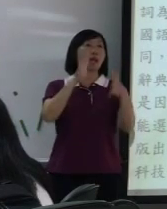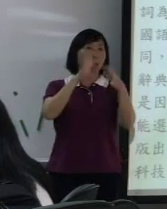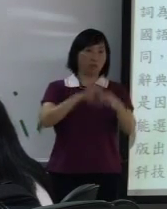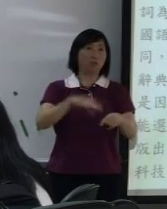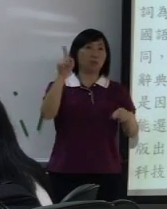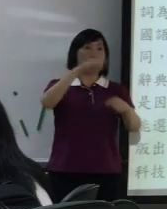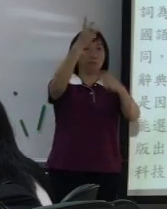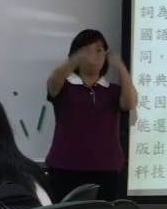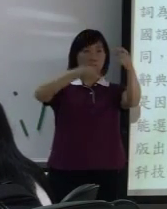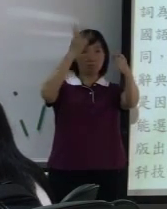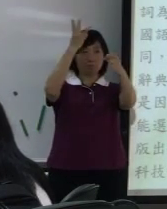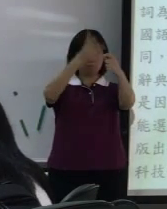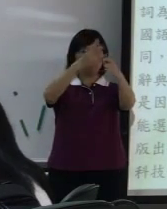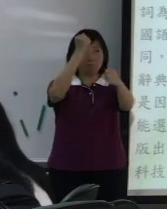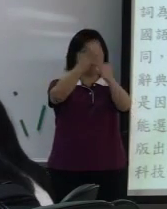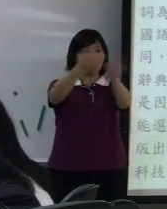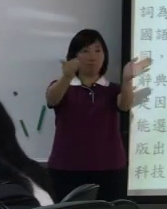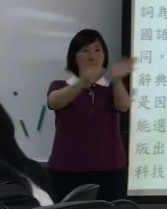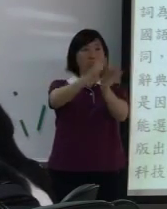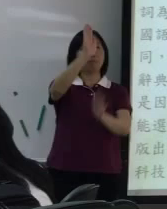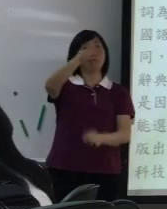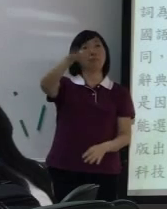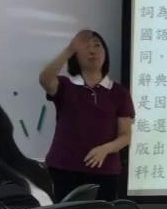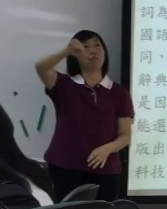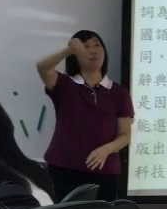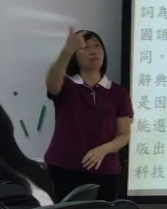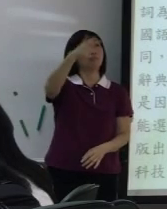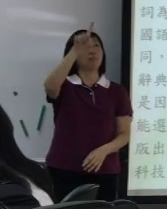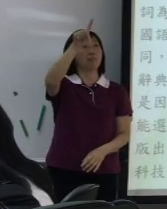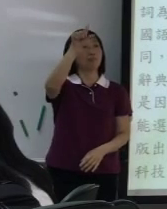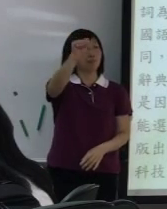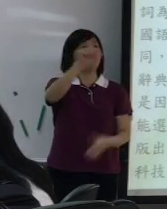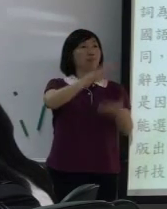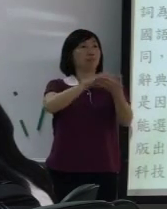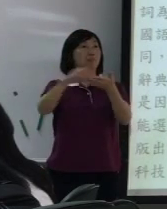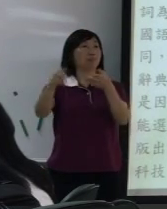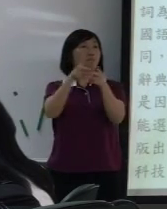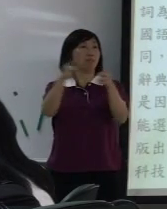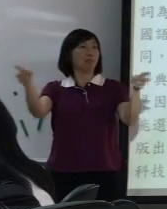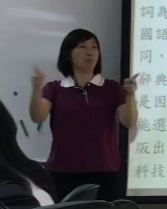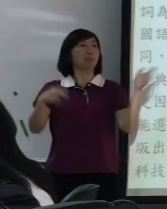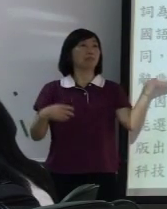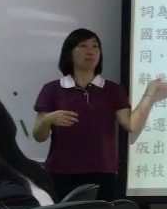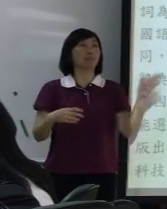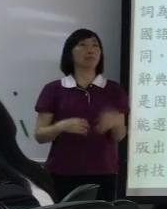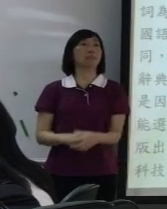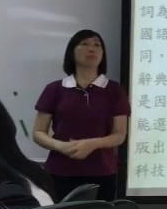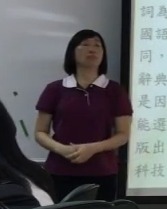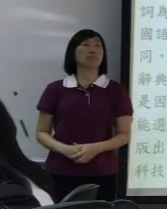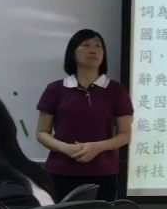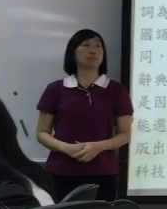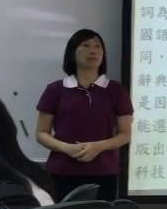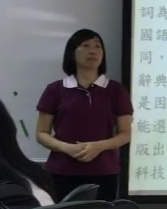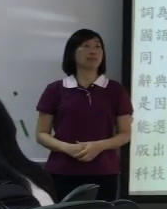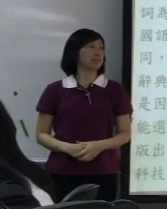在三年里面完成9615个。好，这样子一来呢，